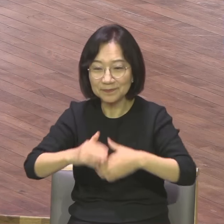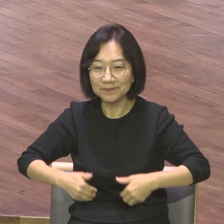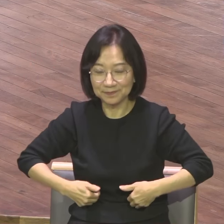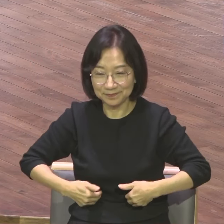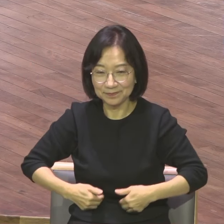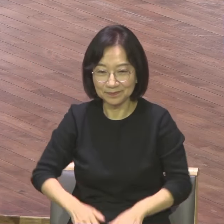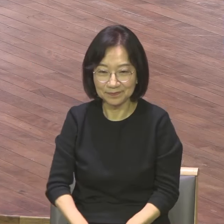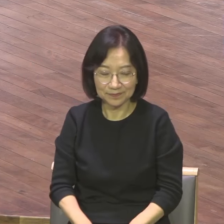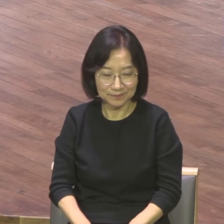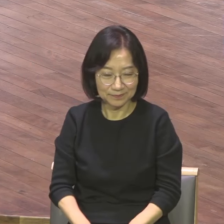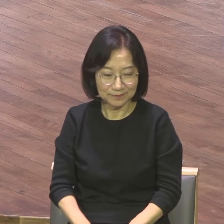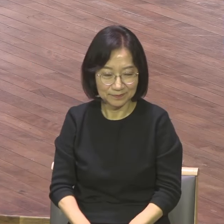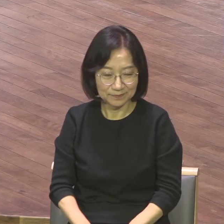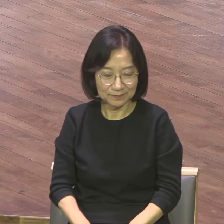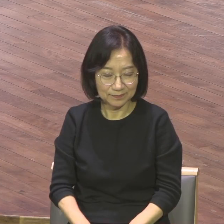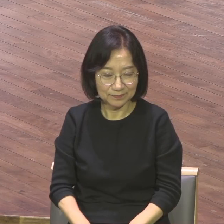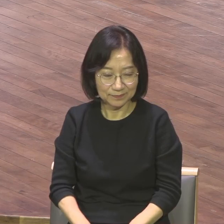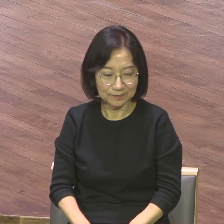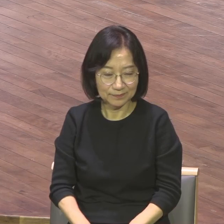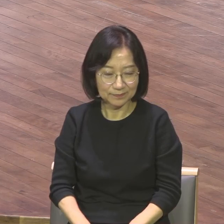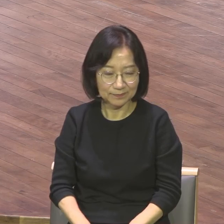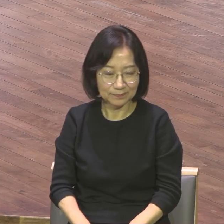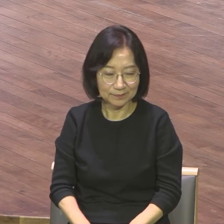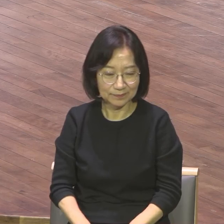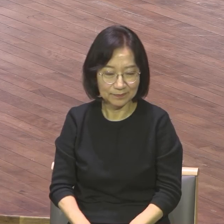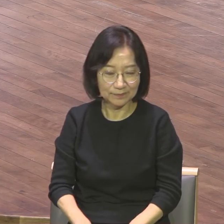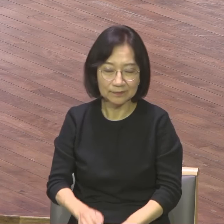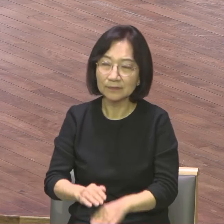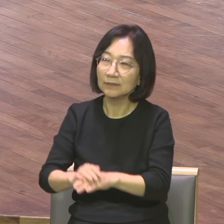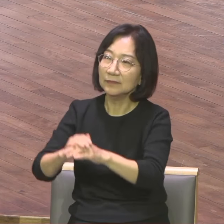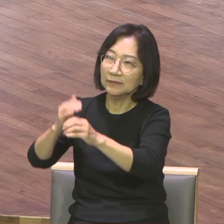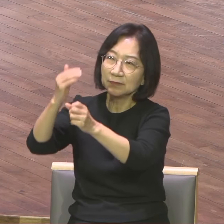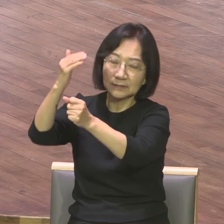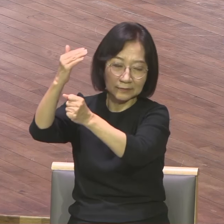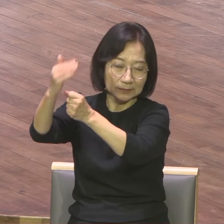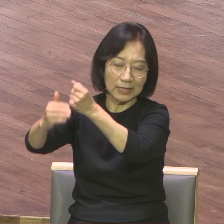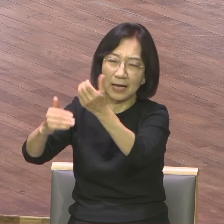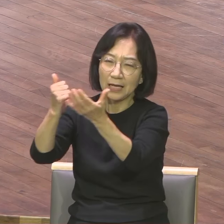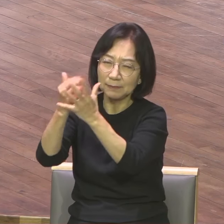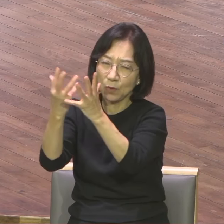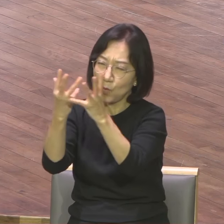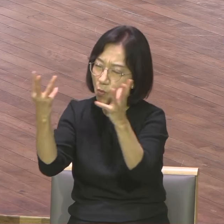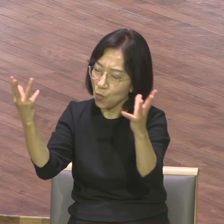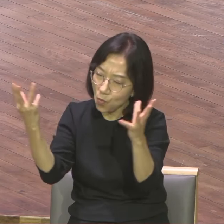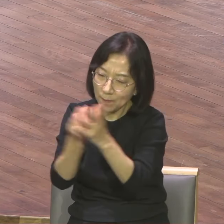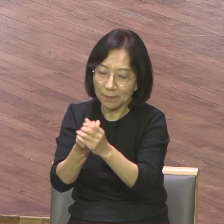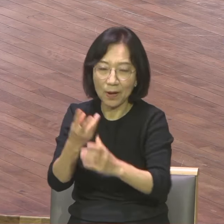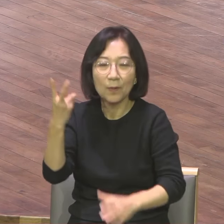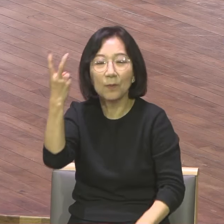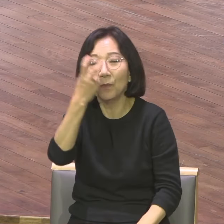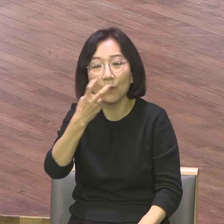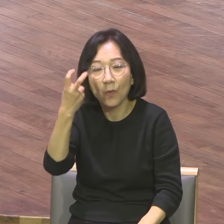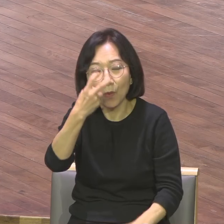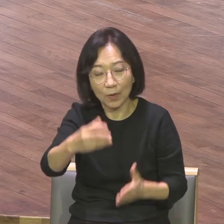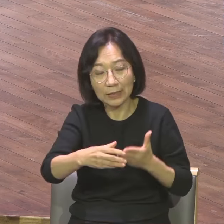있다. 이 말은 하나님의 완벽한 보호와